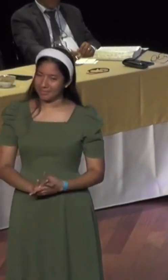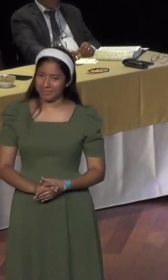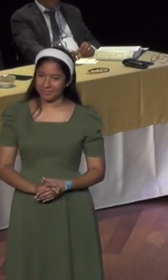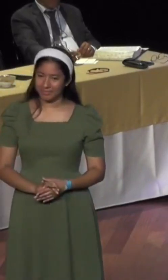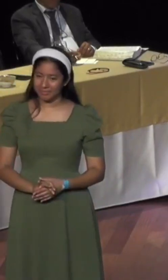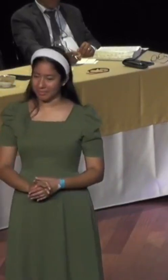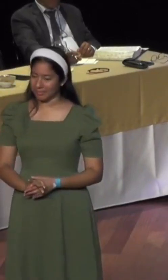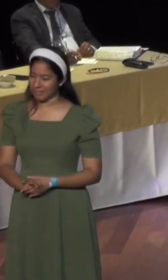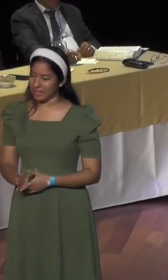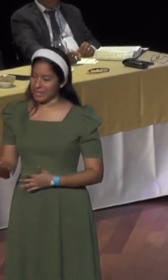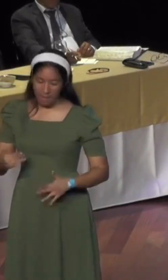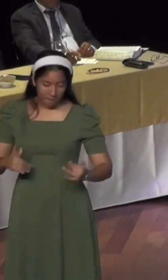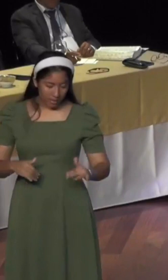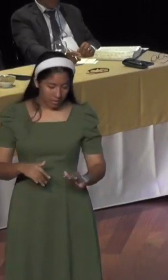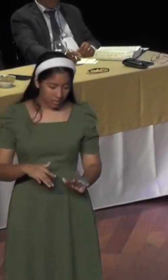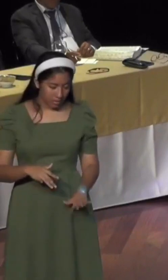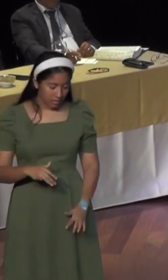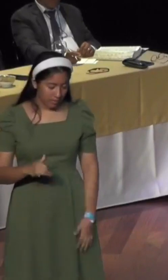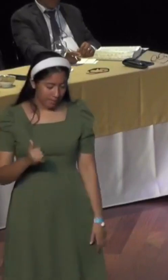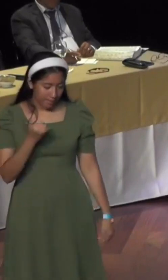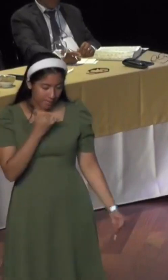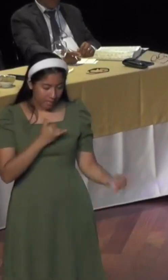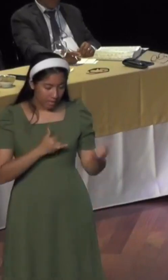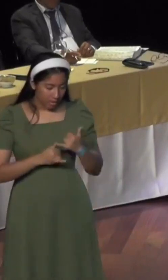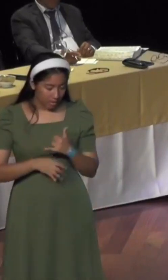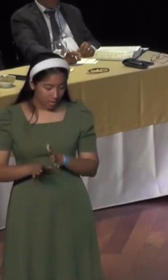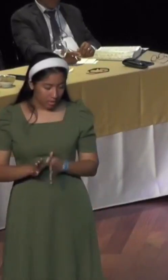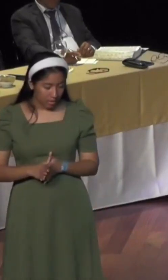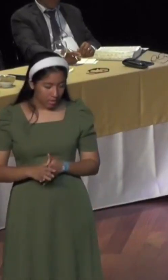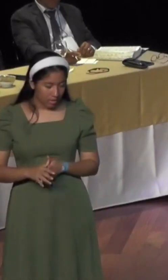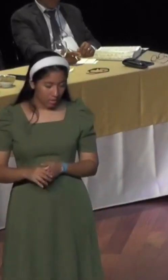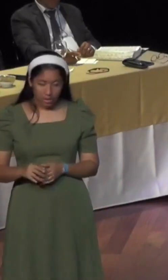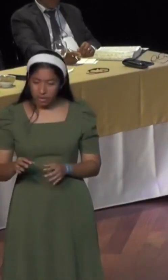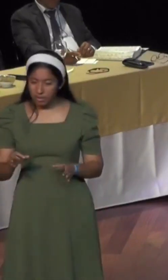Y cometí el error y esta vez le voy a meter el correo a la verdadera profesora,